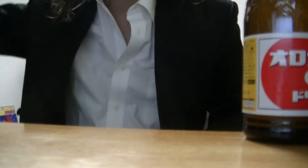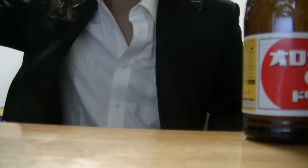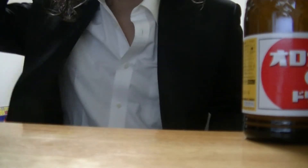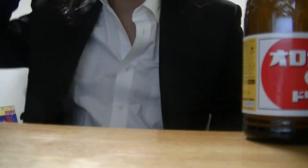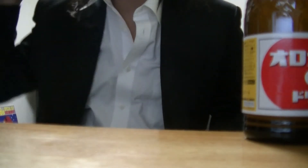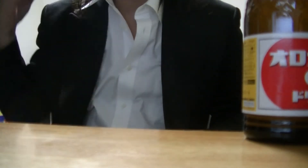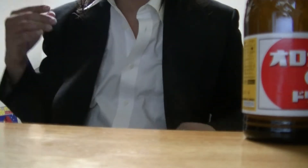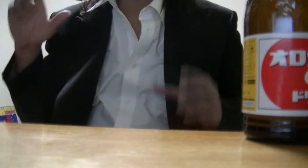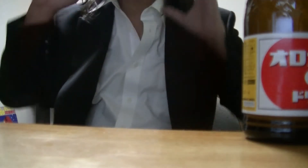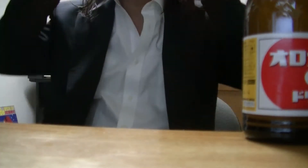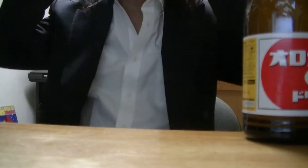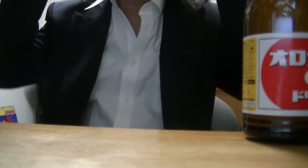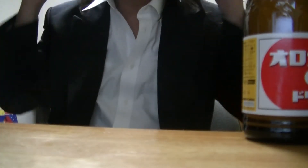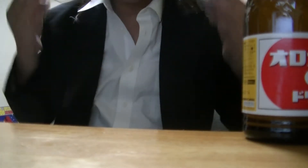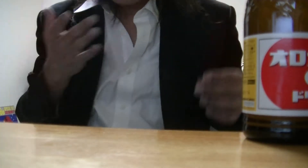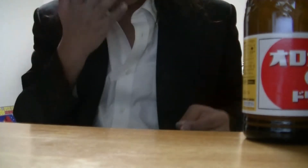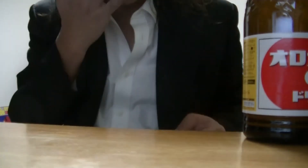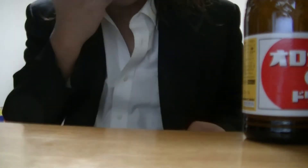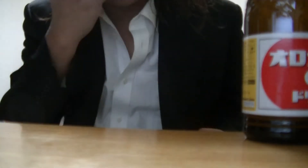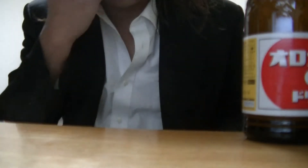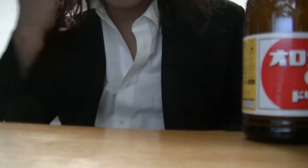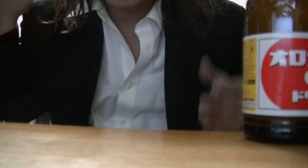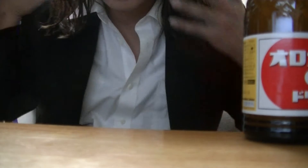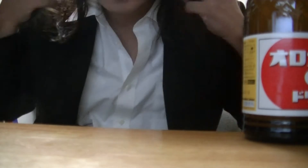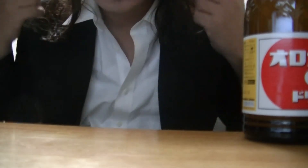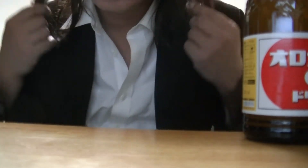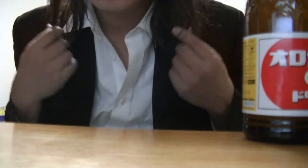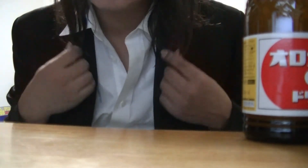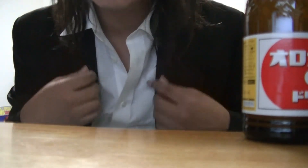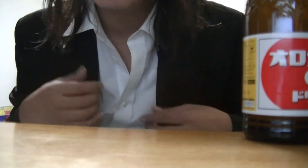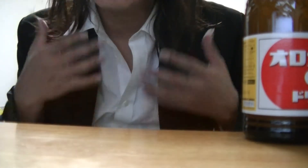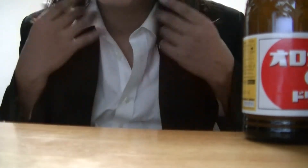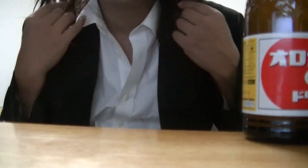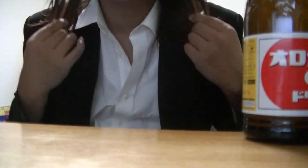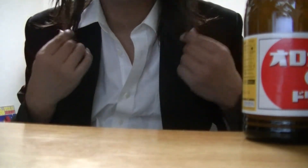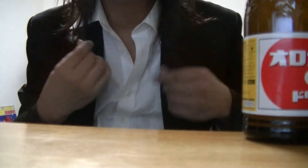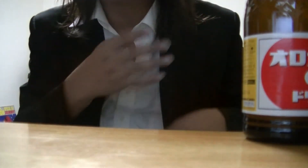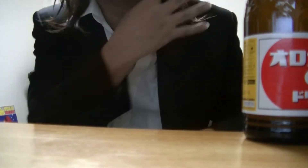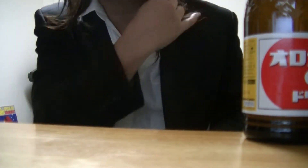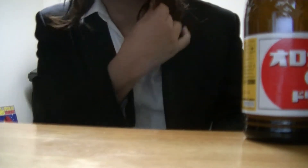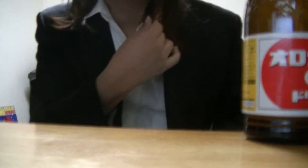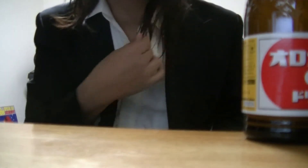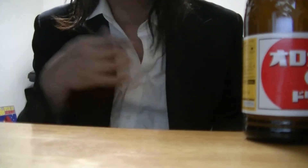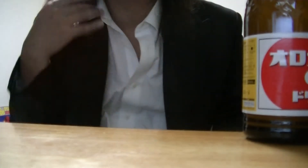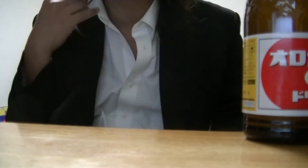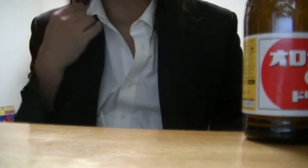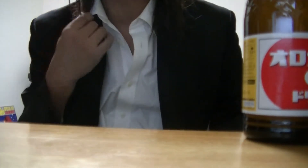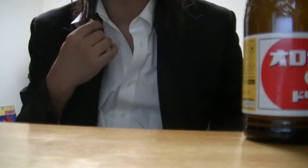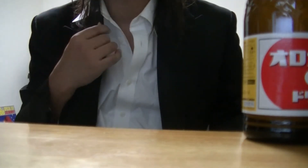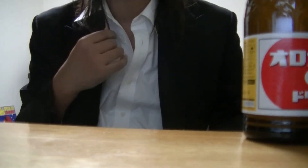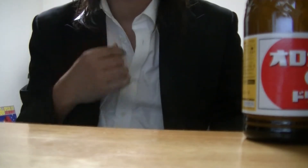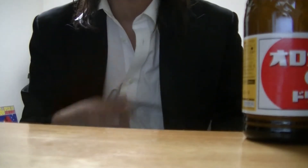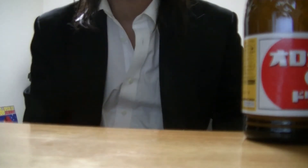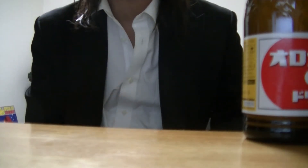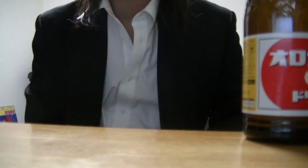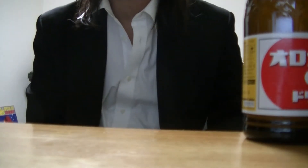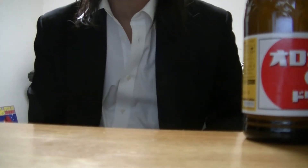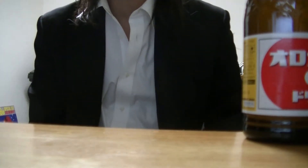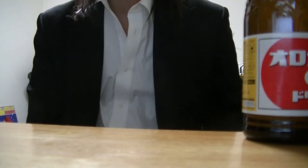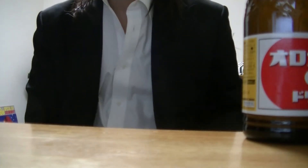ってるので、情報が、残念ながら。でもそれは心が歪んでるんじゃない、ビジネスモデルが操作してるんです。いいですね。お